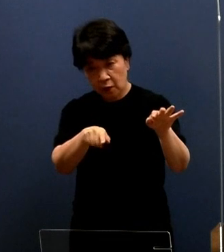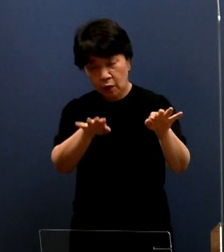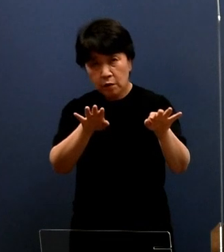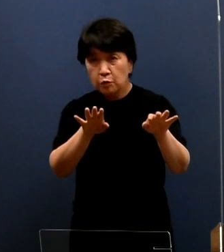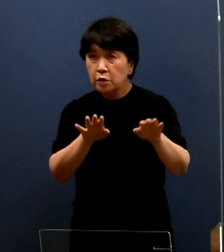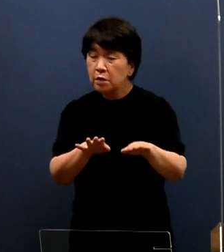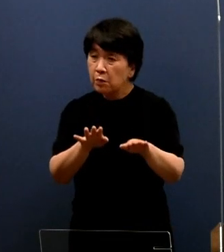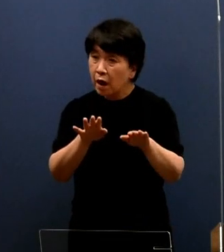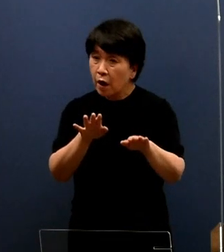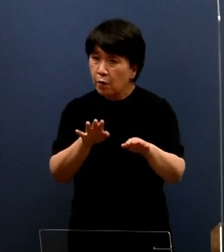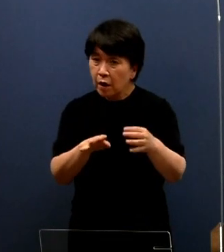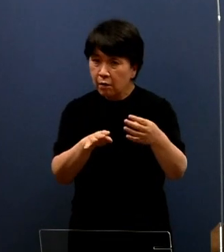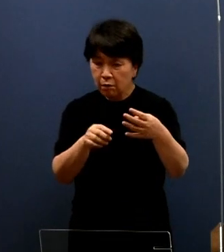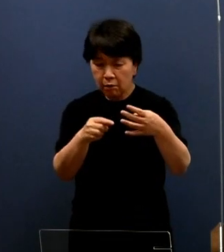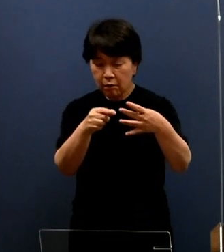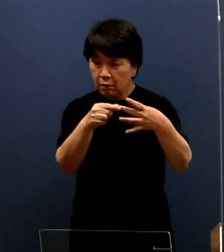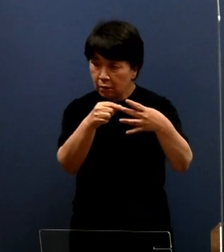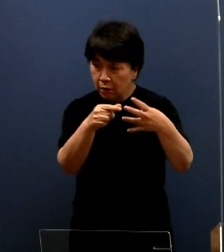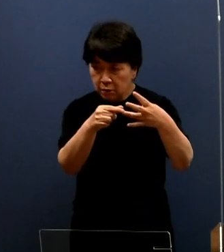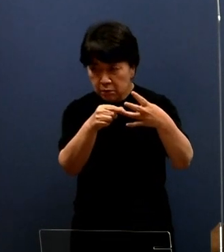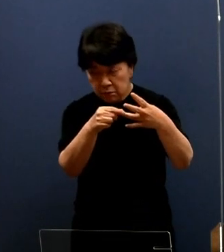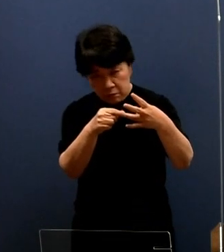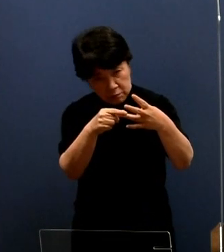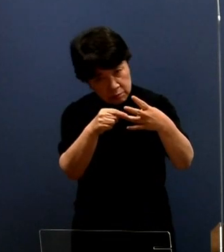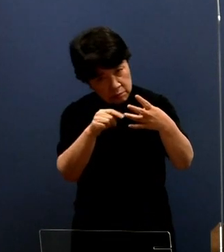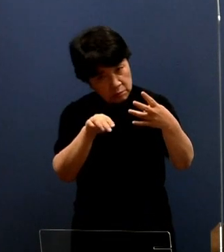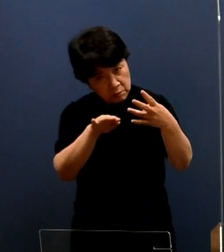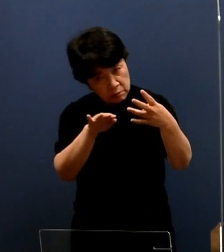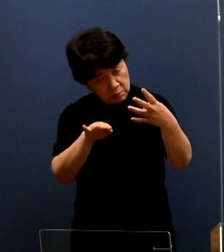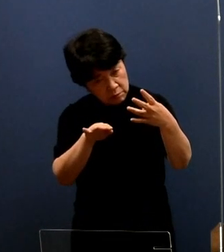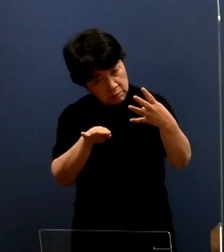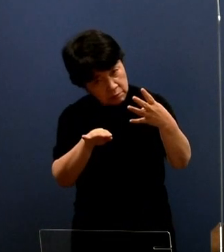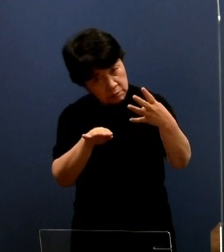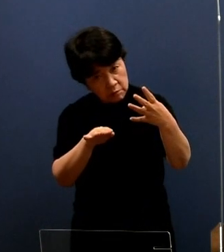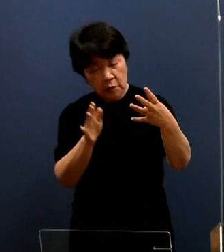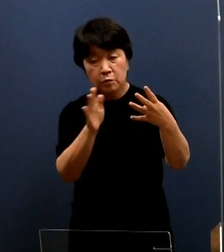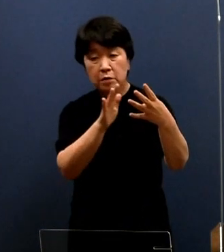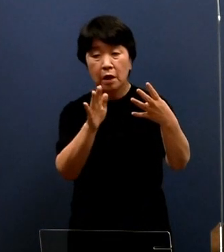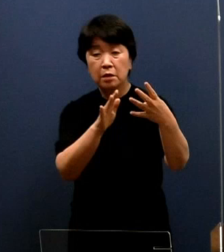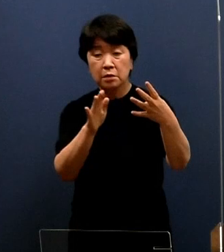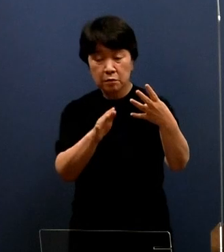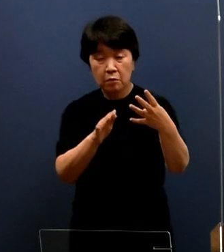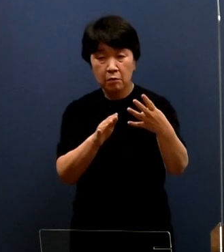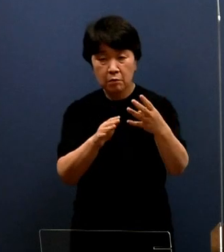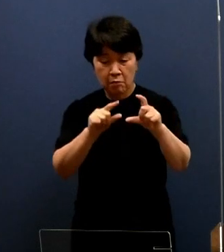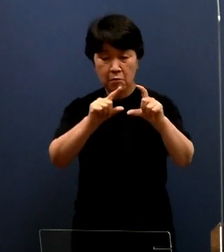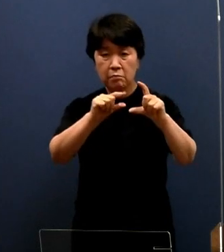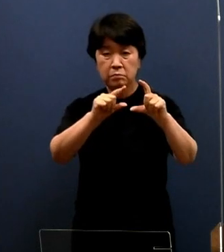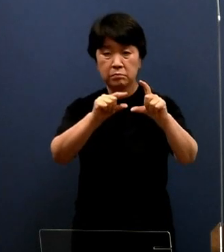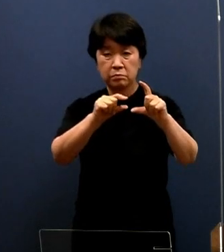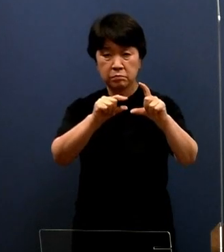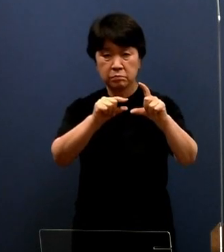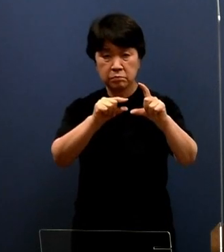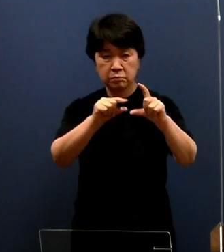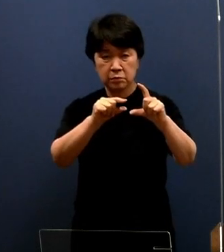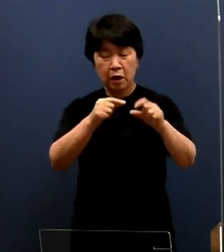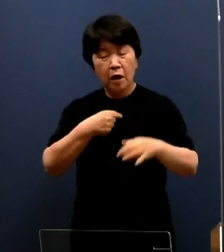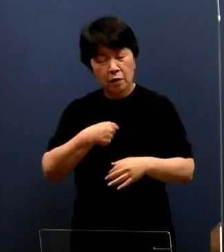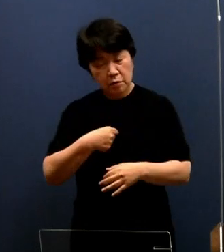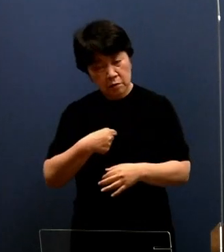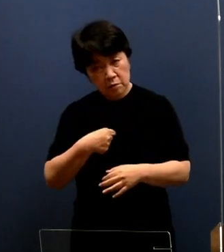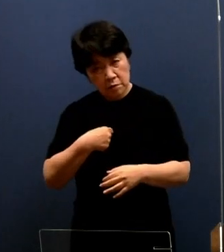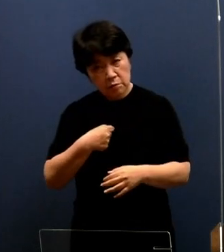からそろそろ脱すんじゃないですかね。我々は少なくとも沖縄県のようにならずに済んだと。